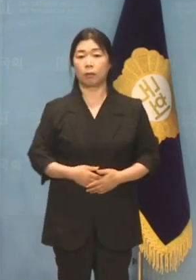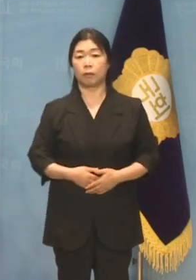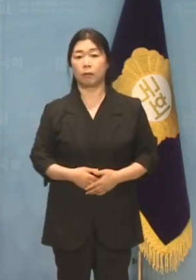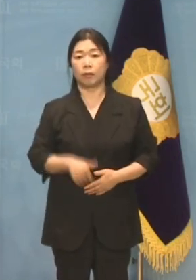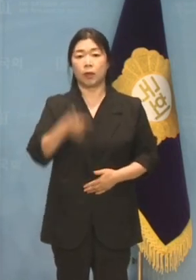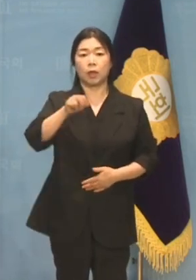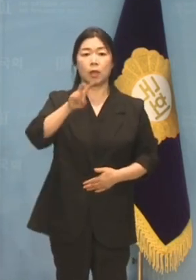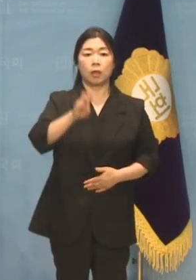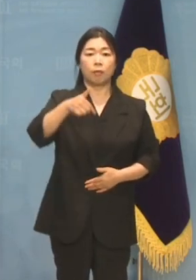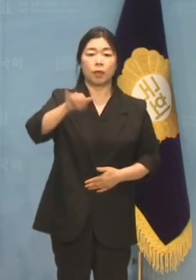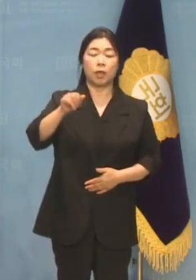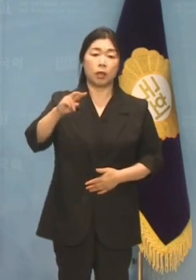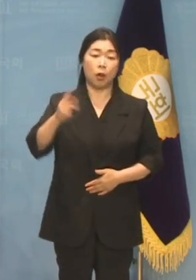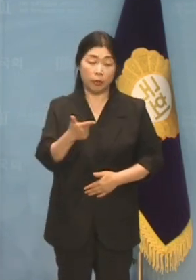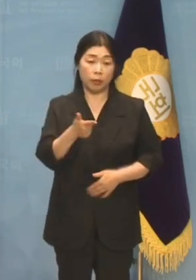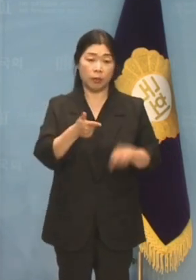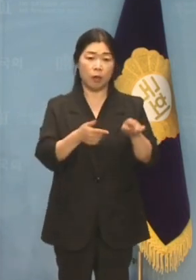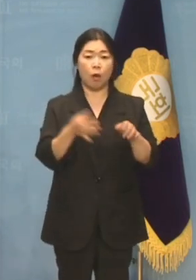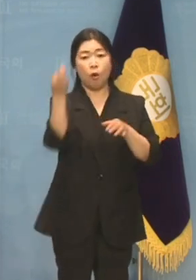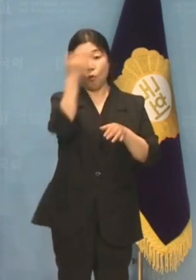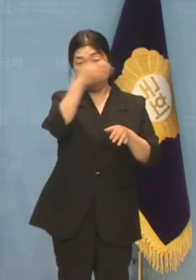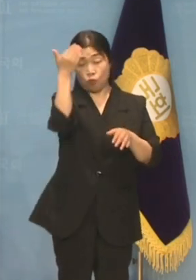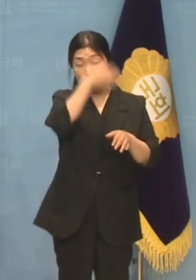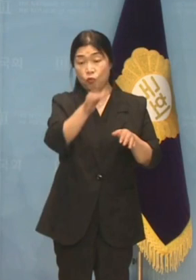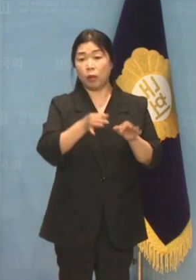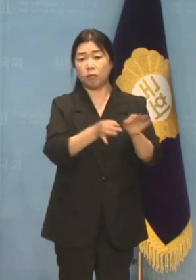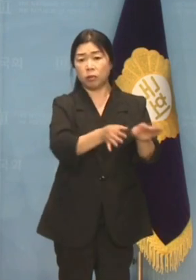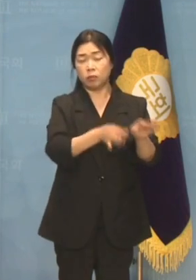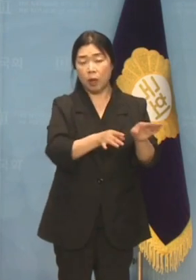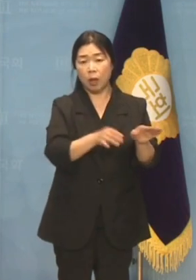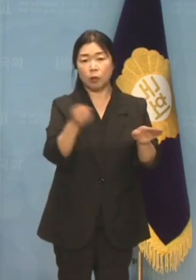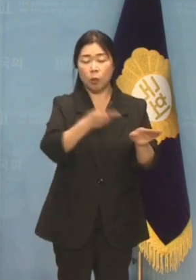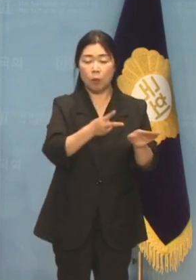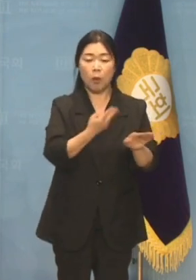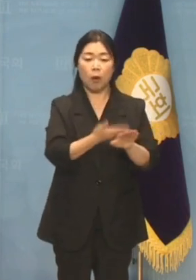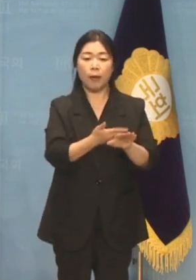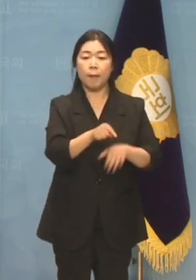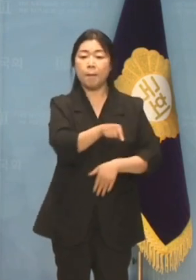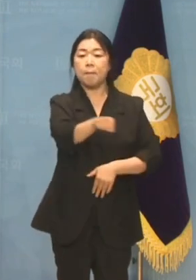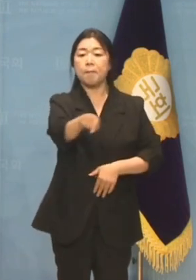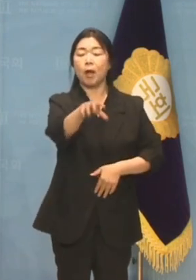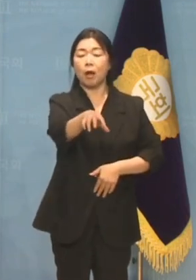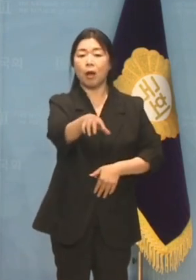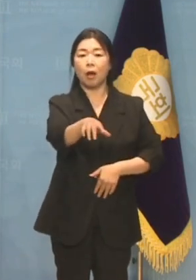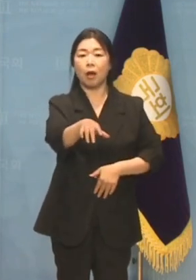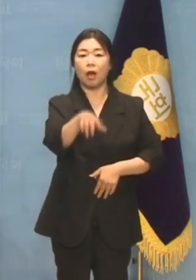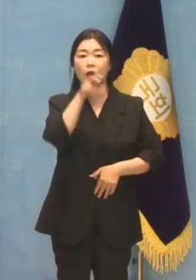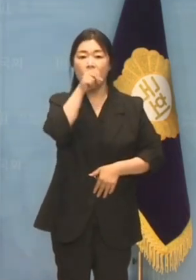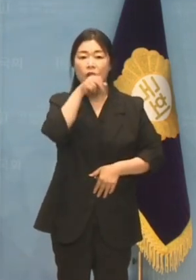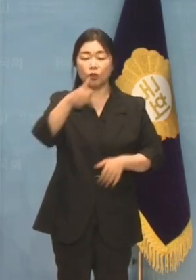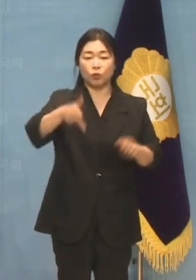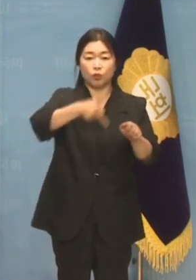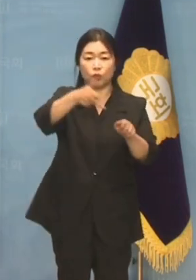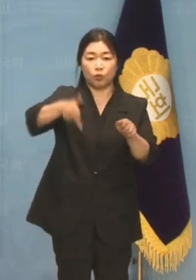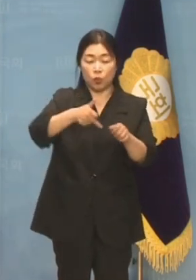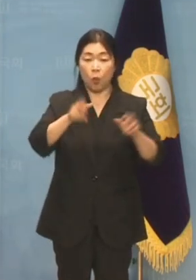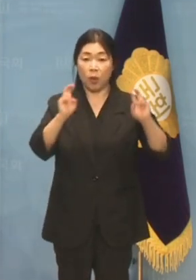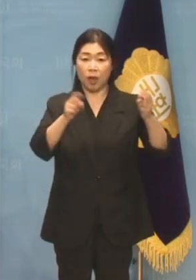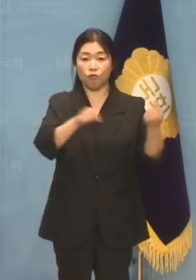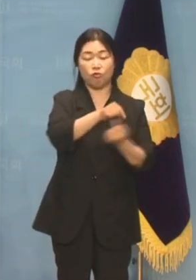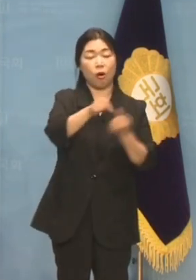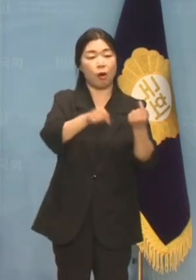김기현 후원의 쪼개기 후원은 이곳으로 끝나지 않았습니다. 지역 레비콘 회사를 운영하는 D사의